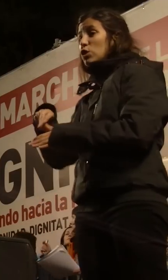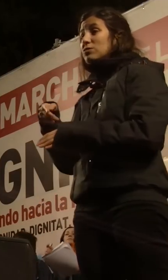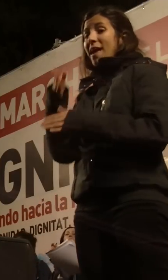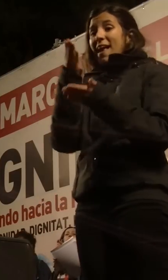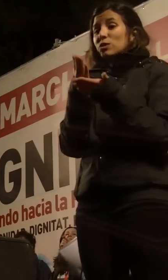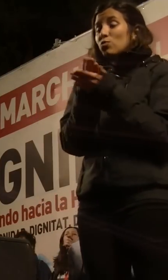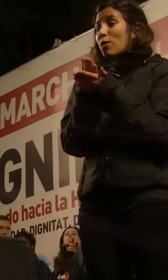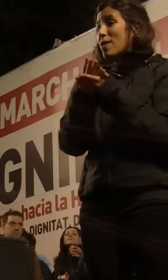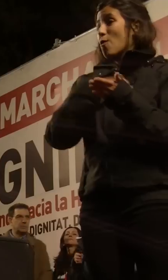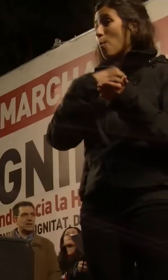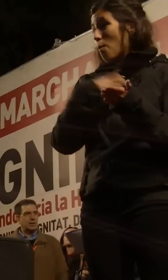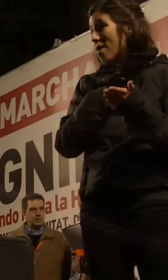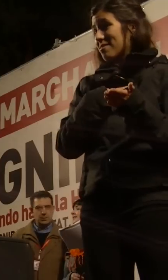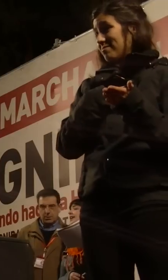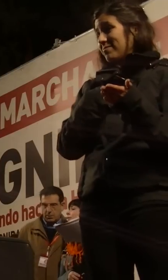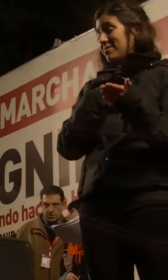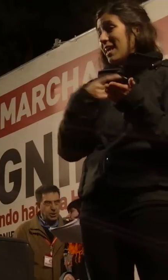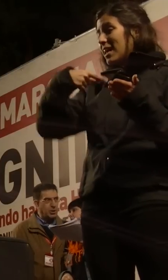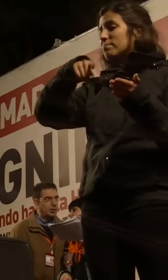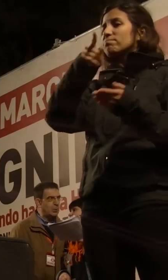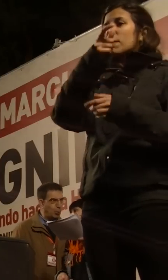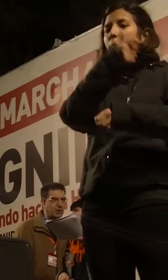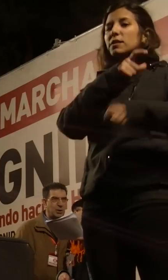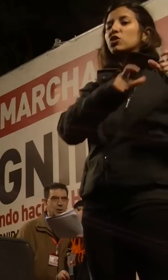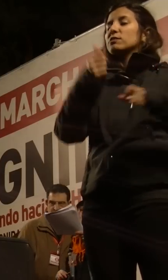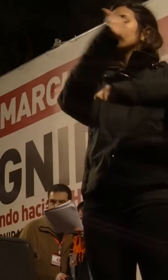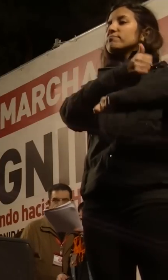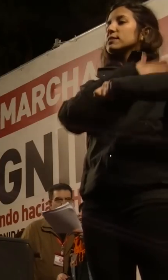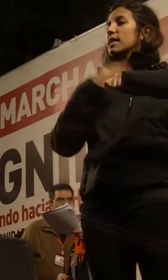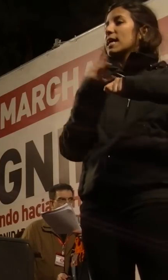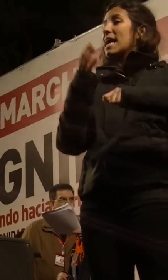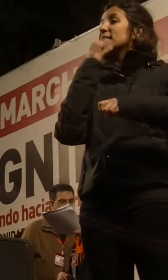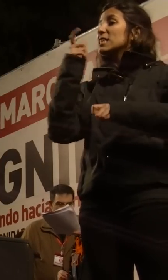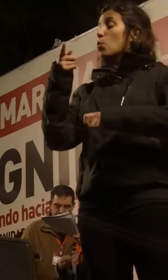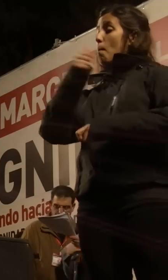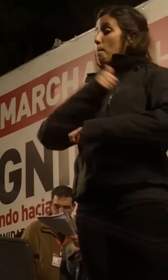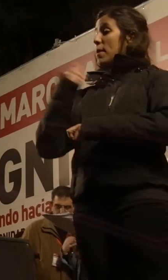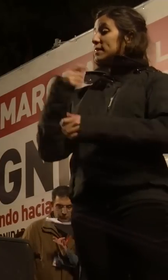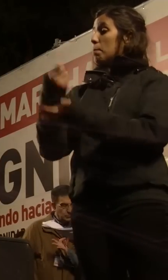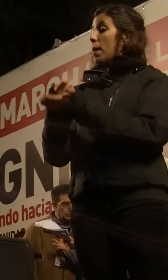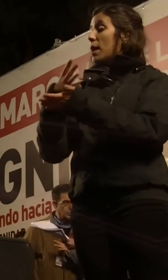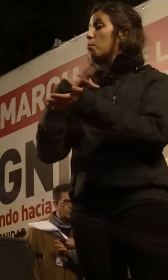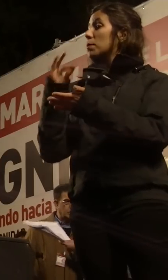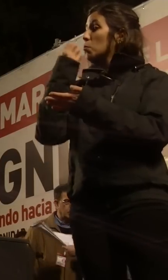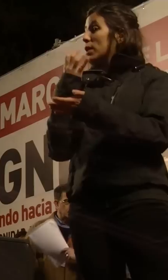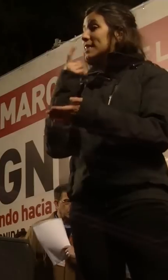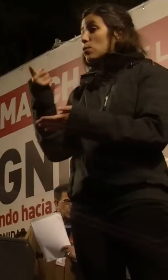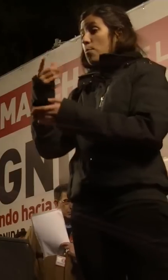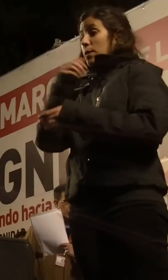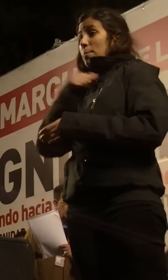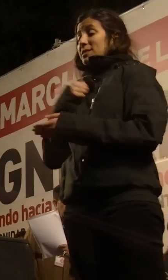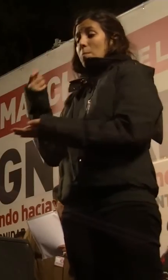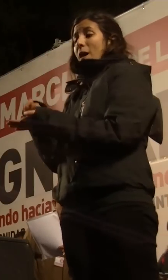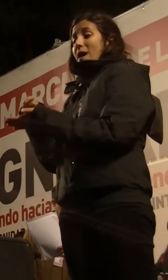estudiar. Quieren que solamente puedan estudiar los que se puedan pagar los máster. Nos han quitado